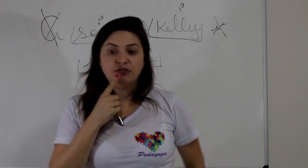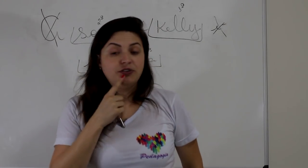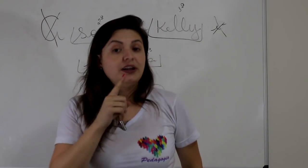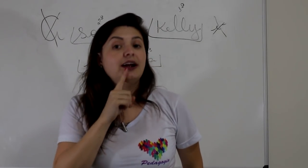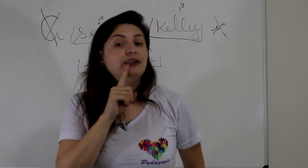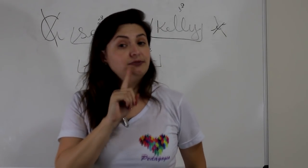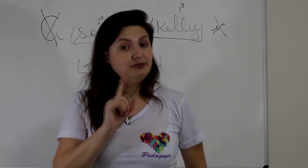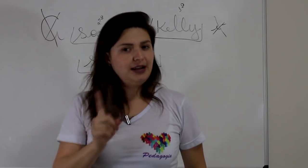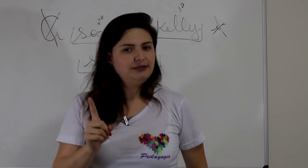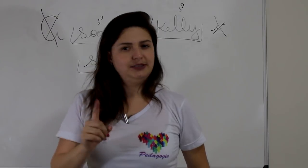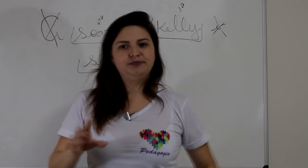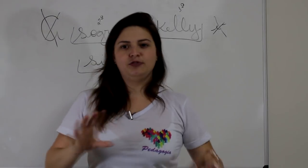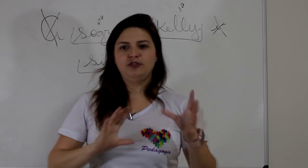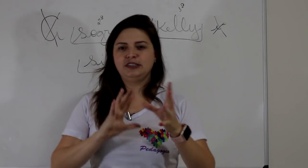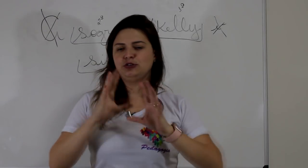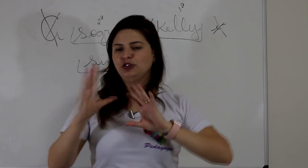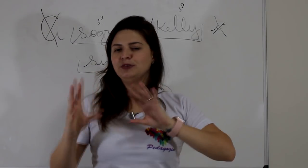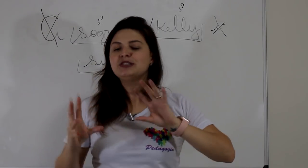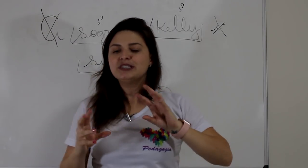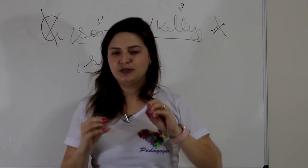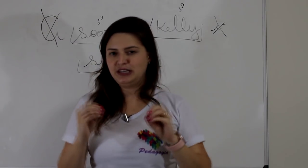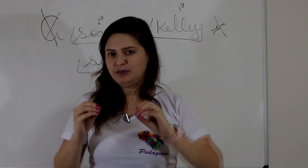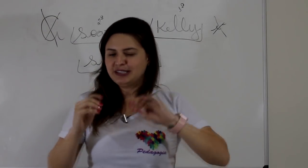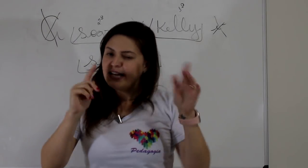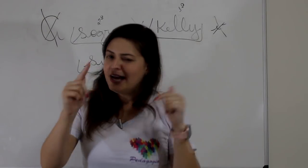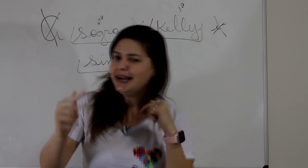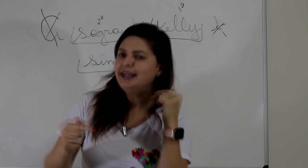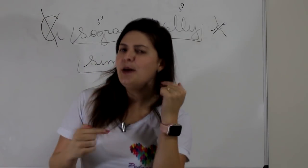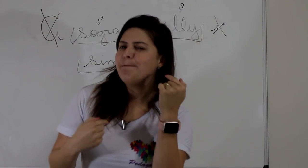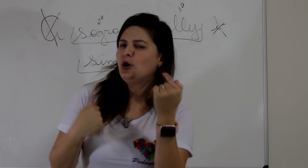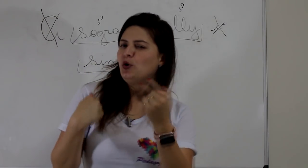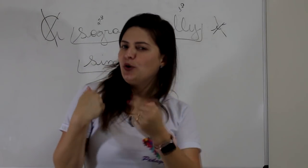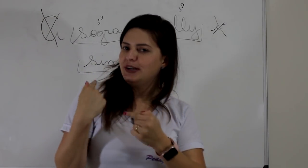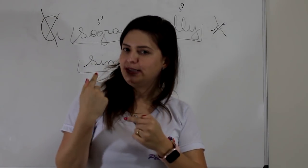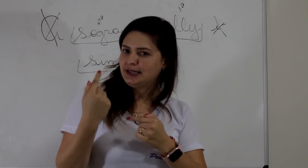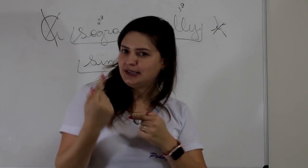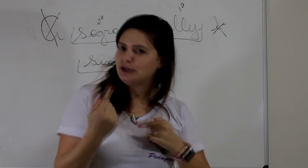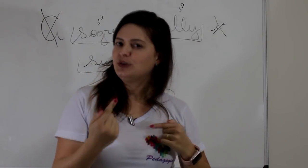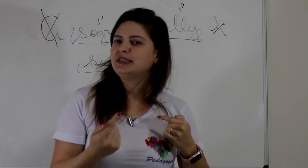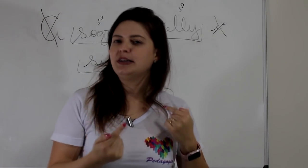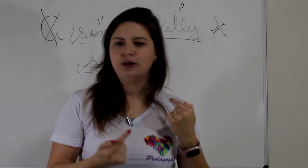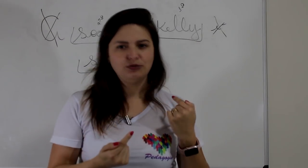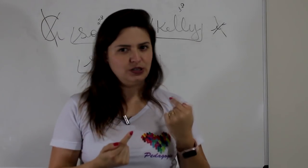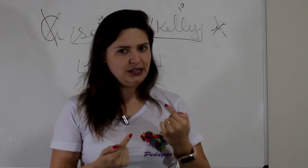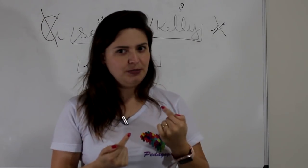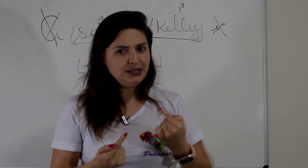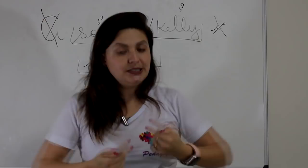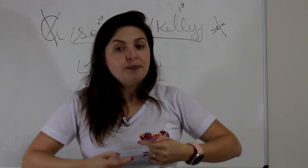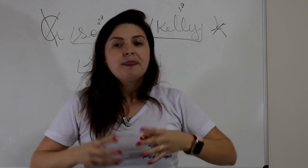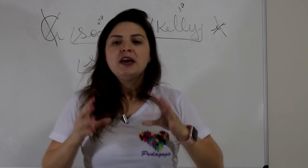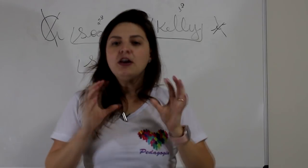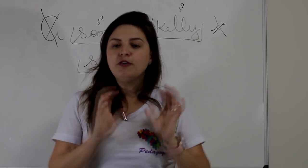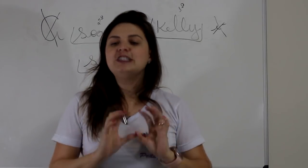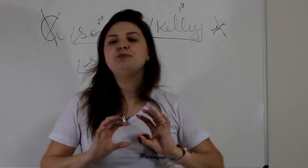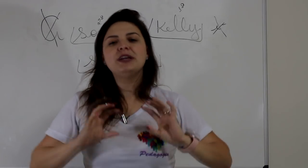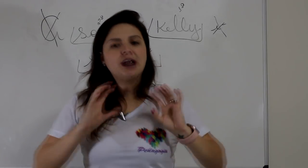vou falar nada. Vou fazer toda uma situação em Libras. Aí depois dessa situação de Libras, eu vou